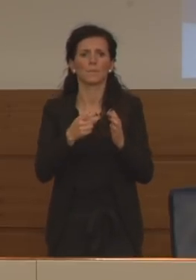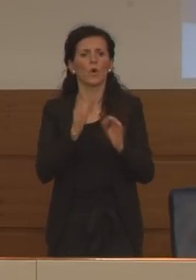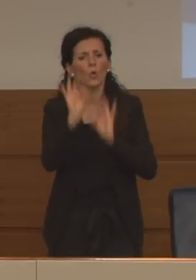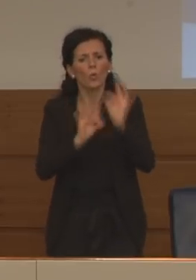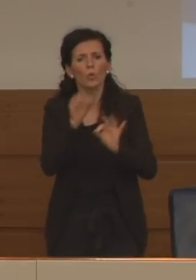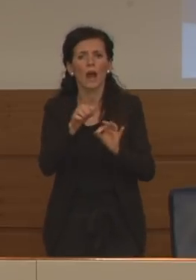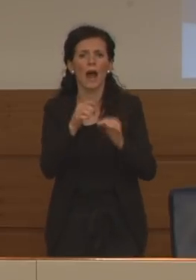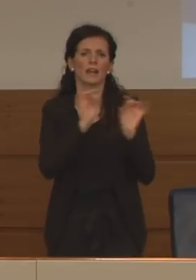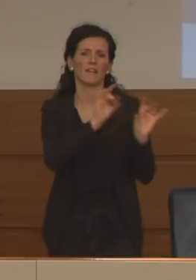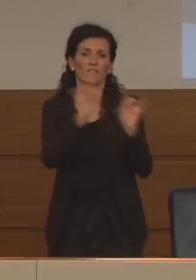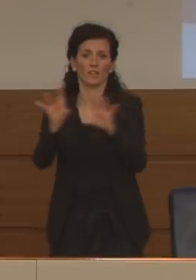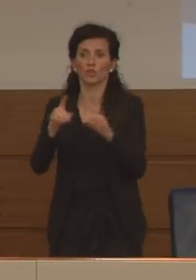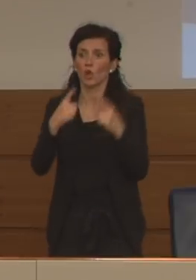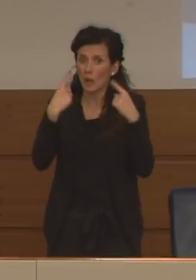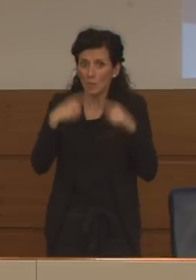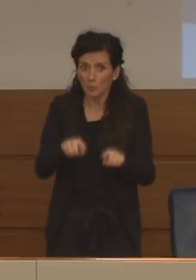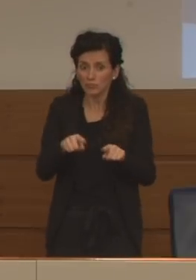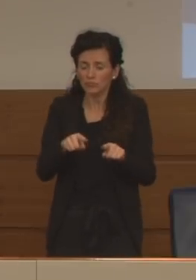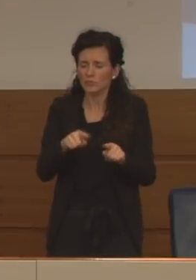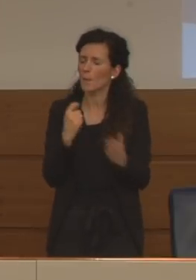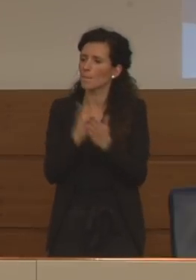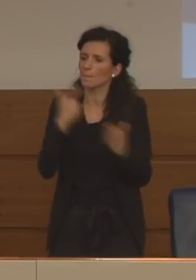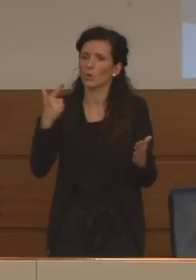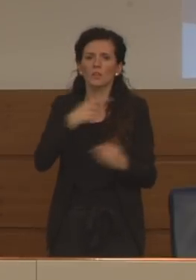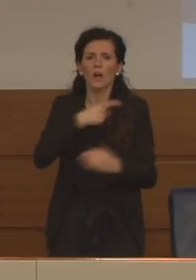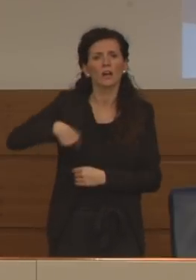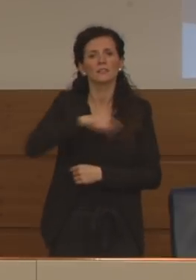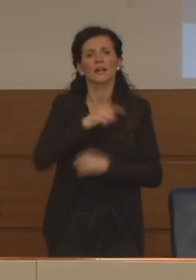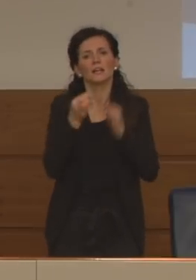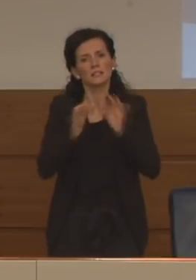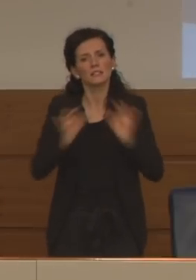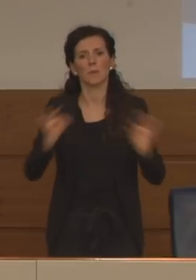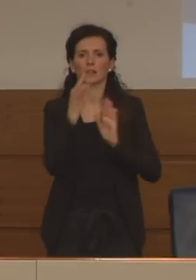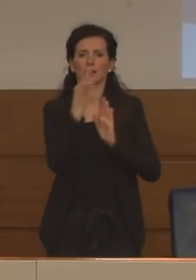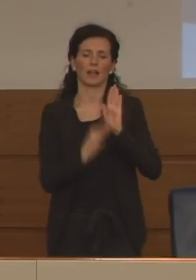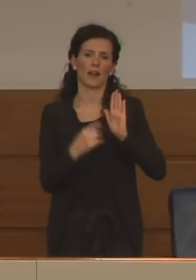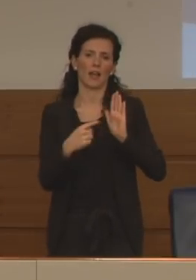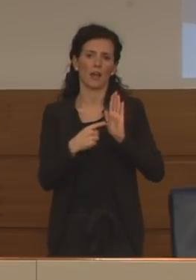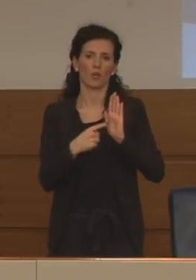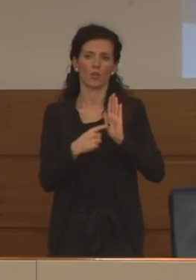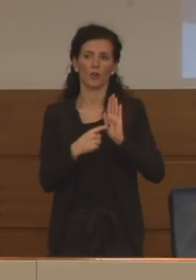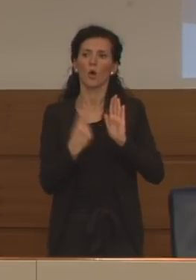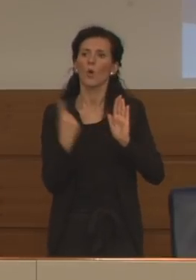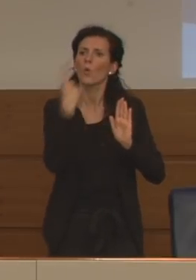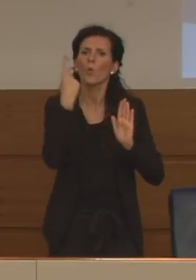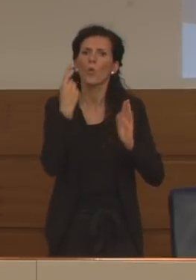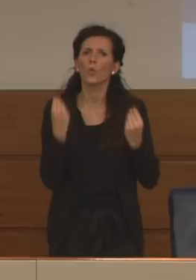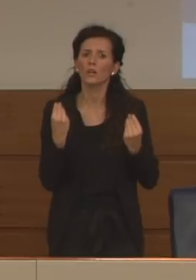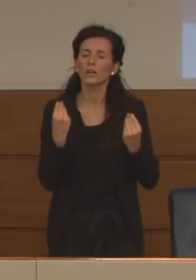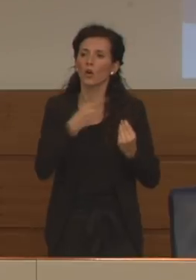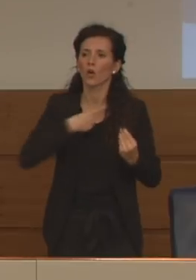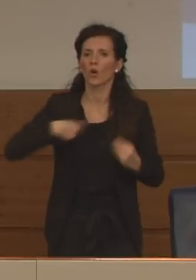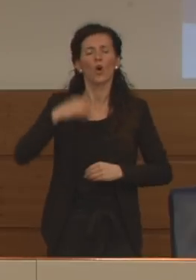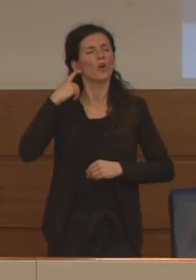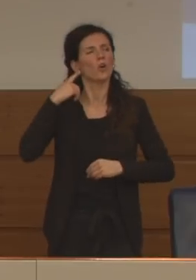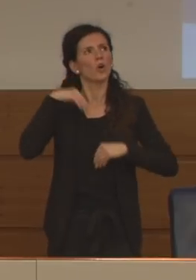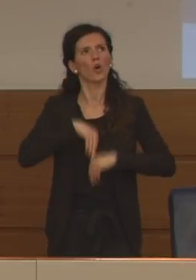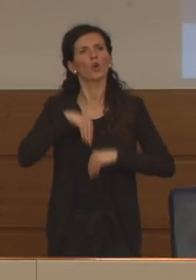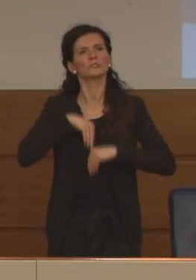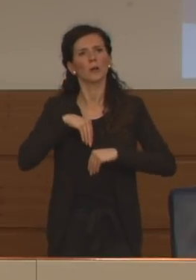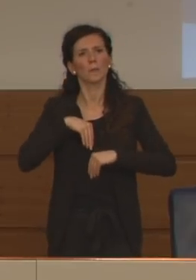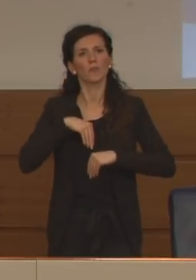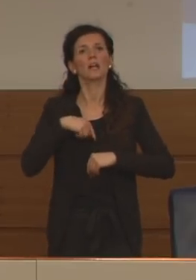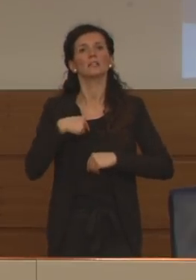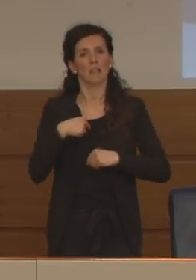la misura chiave rispettare le regole e l'unico modo è siamo consapevoli che se non lo facciamo